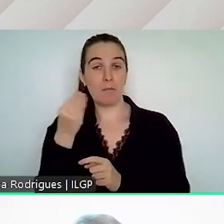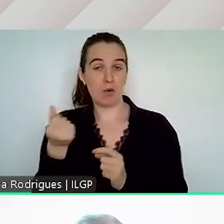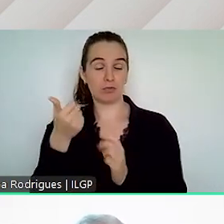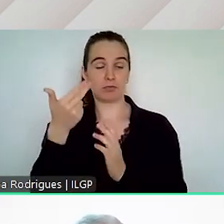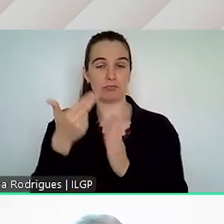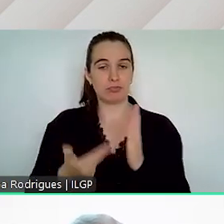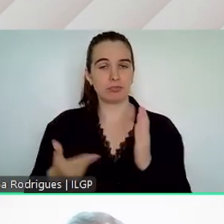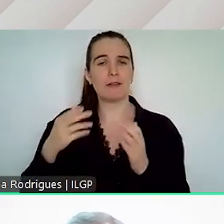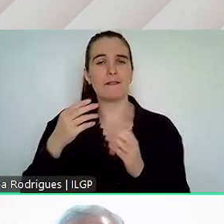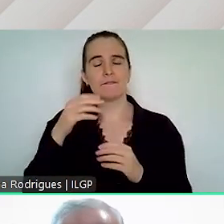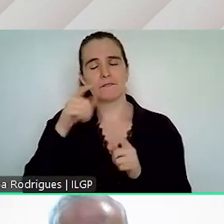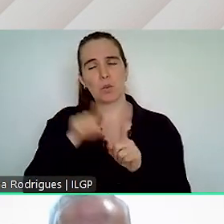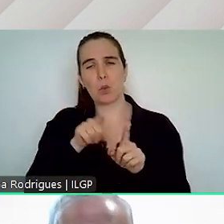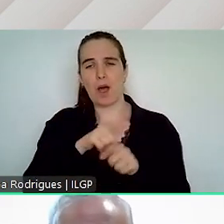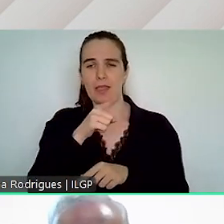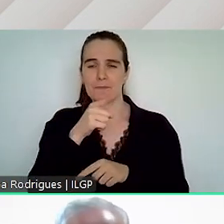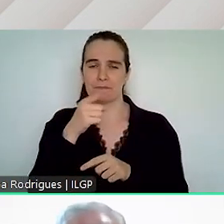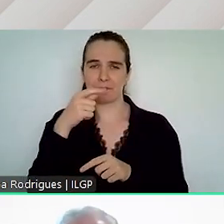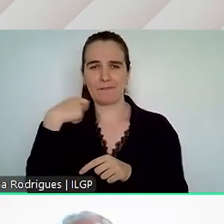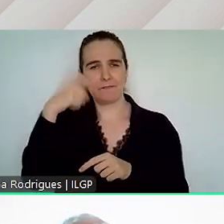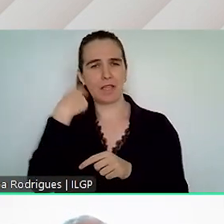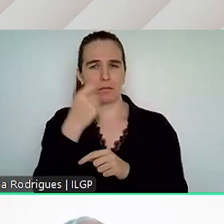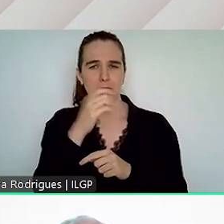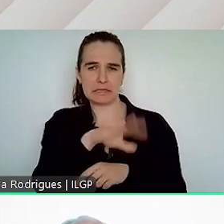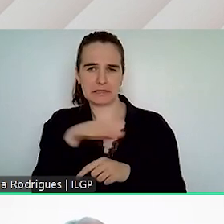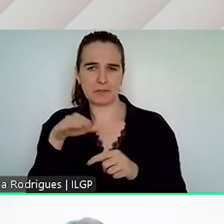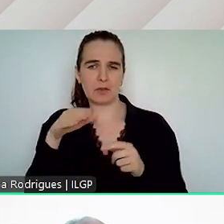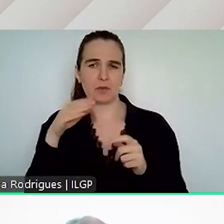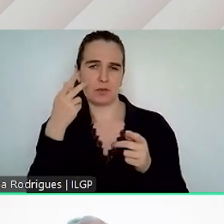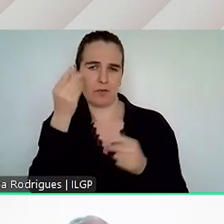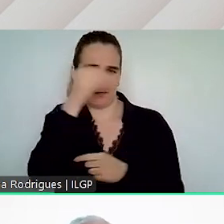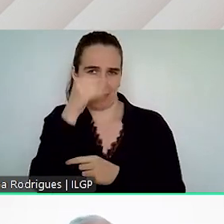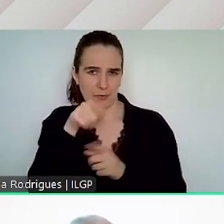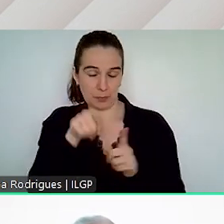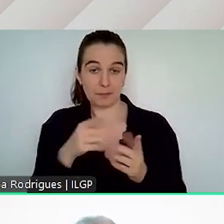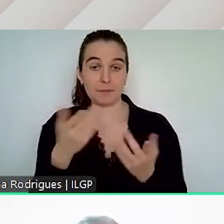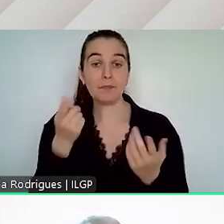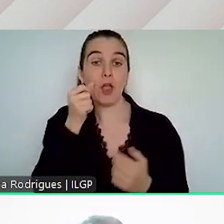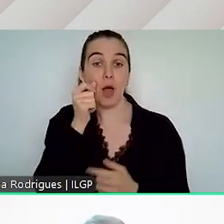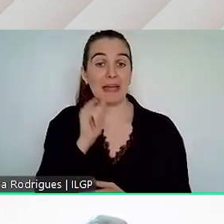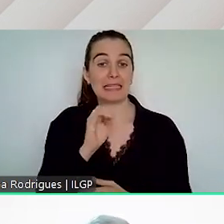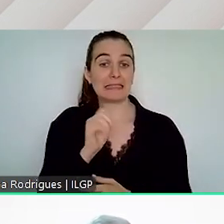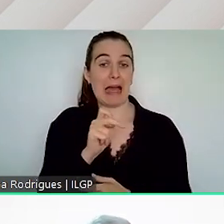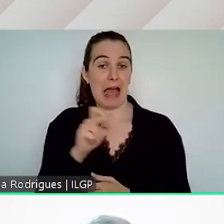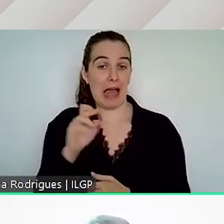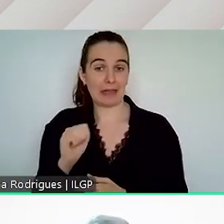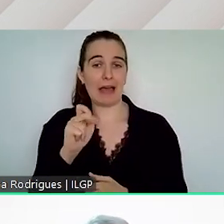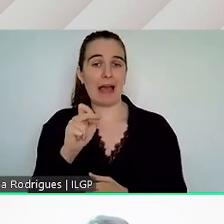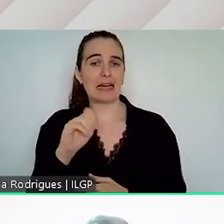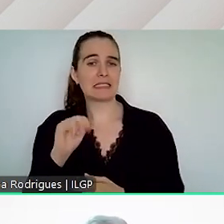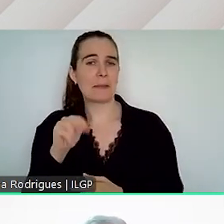o Naked Sun. E é pelo seguinte, é que o Asimov, quando queria desenvolver um ponto de